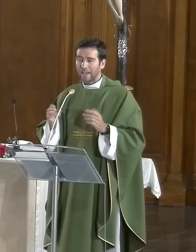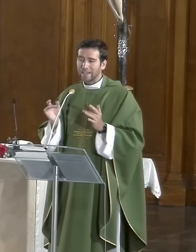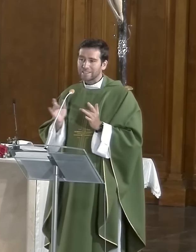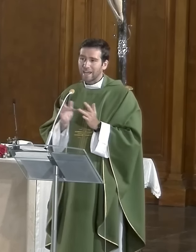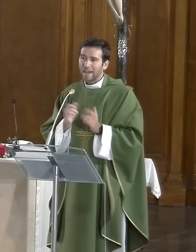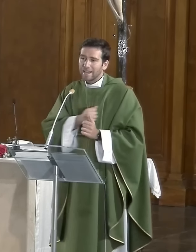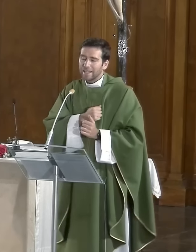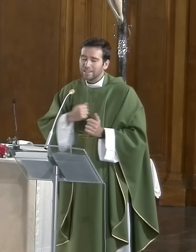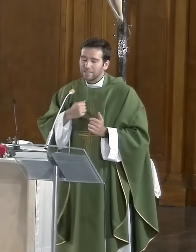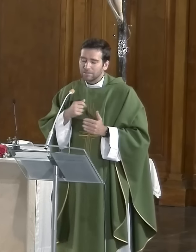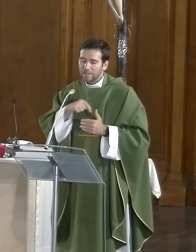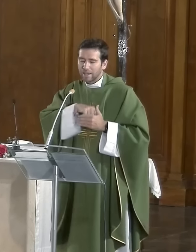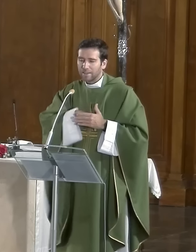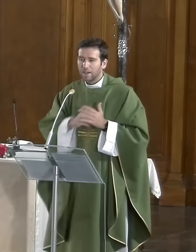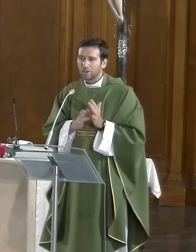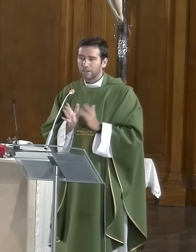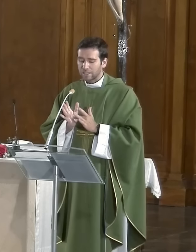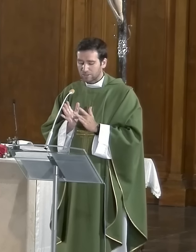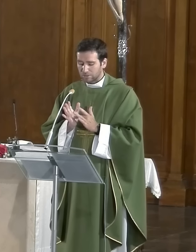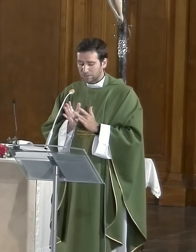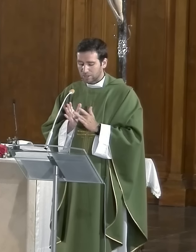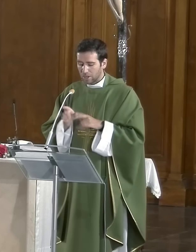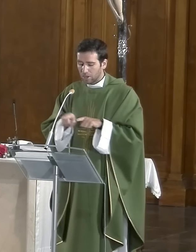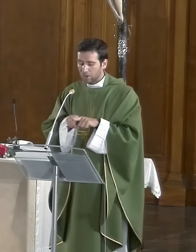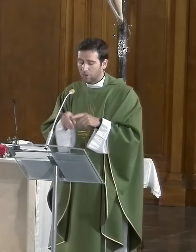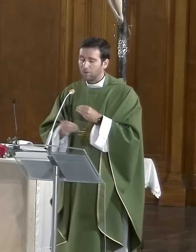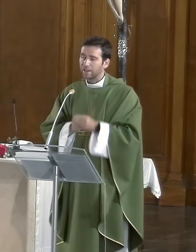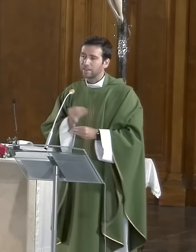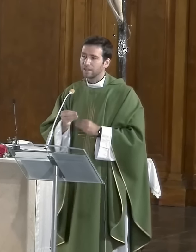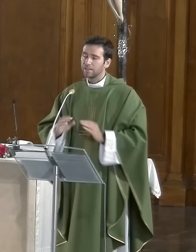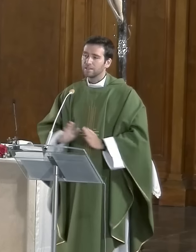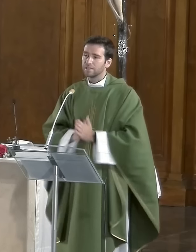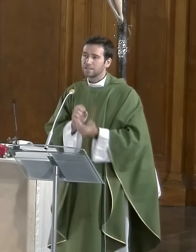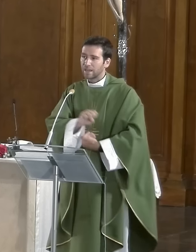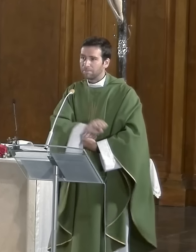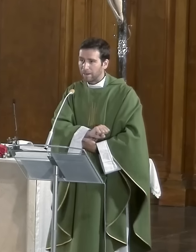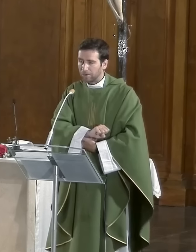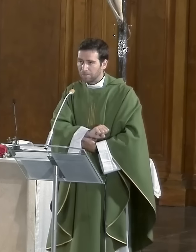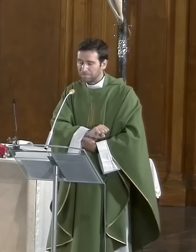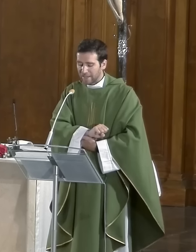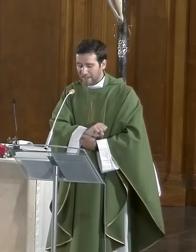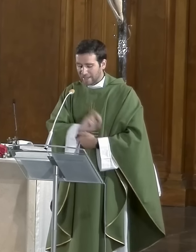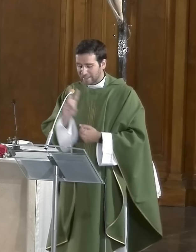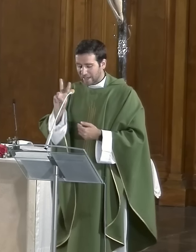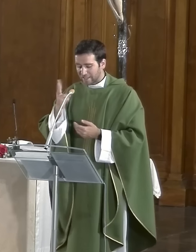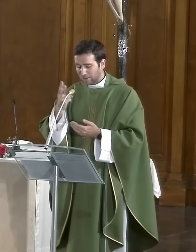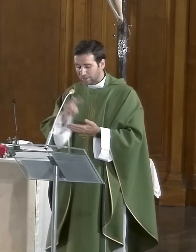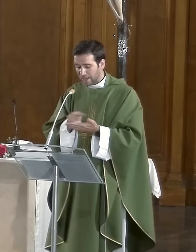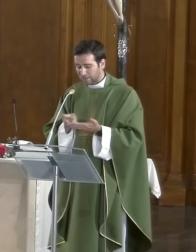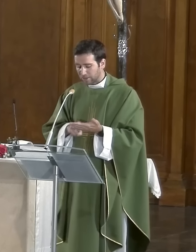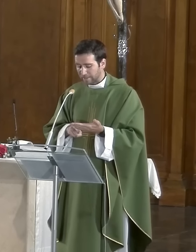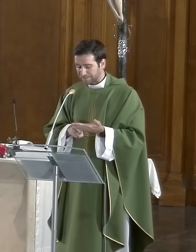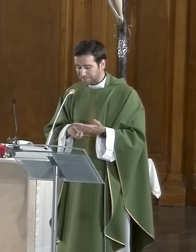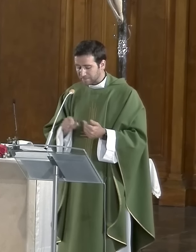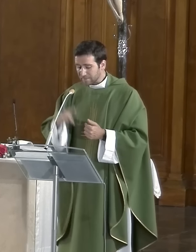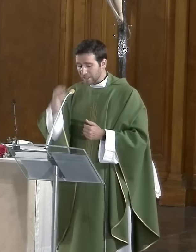esa intimidad con Jesús, como hace San Pablo. Y es que la segunda lectura que hoy